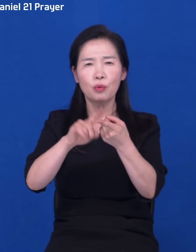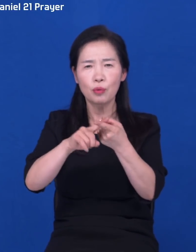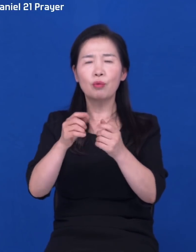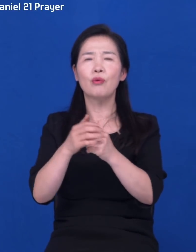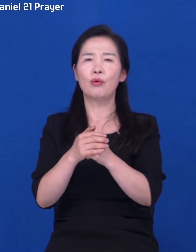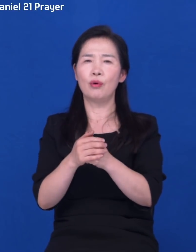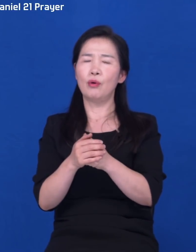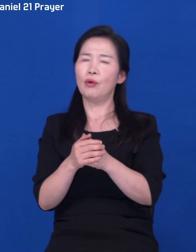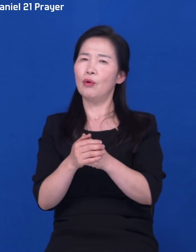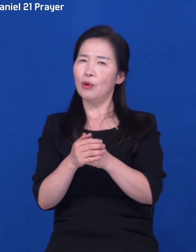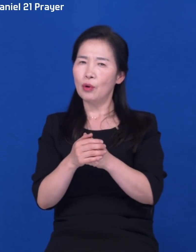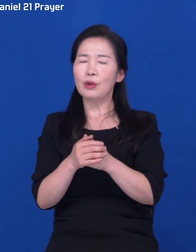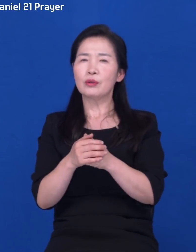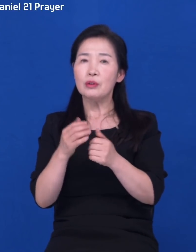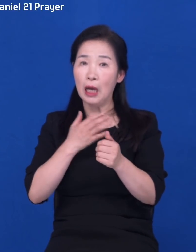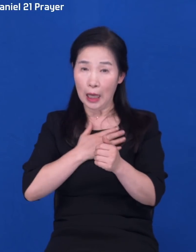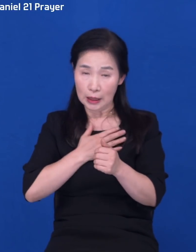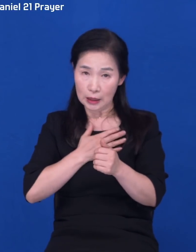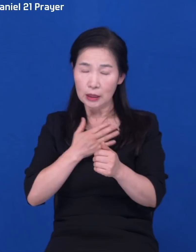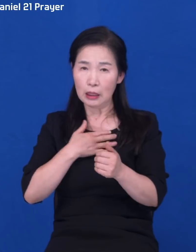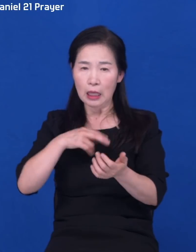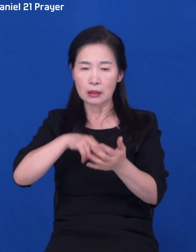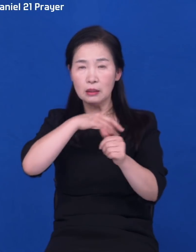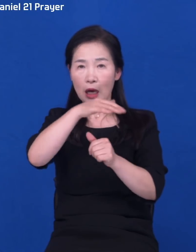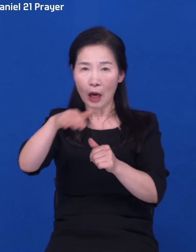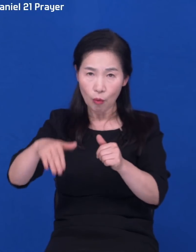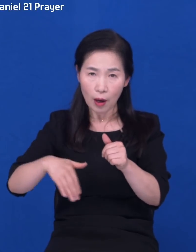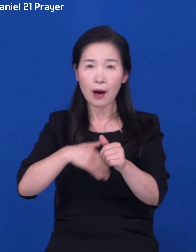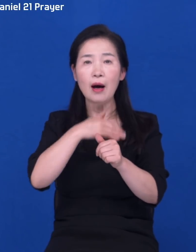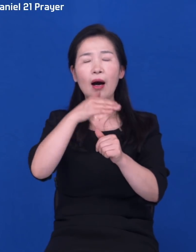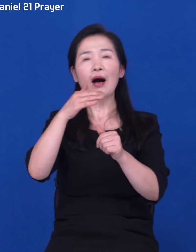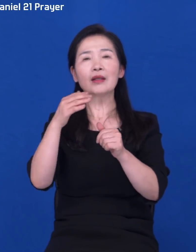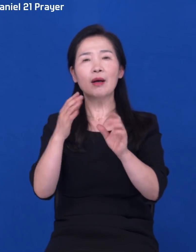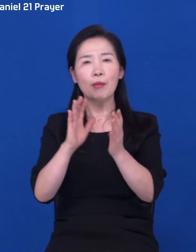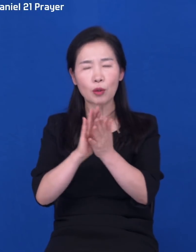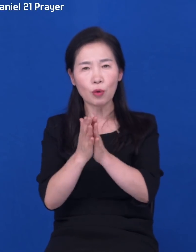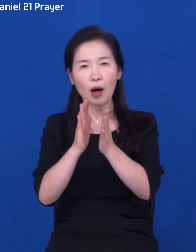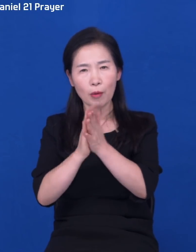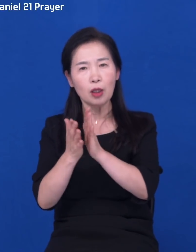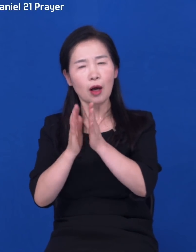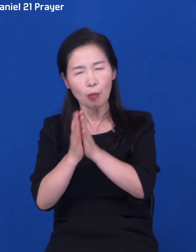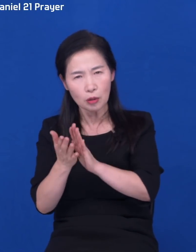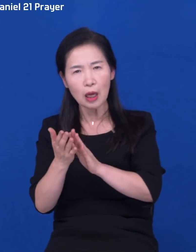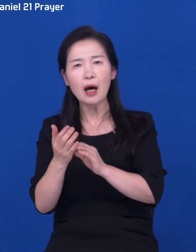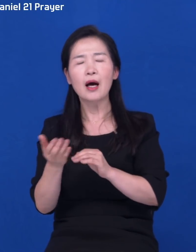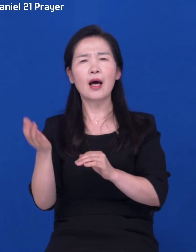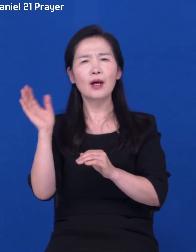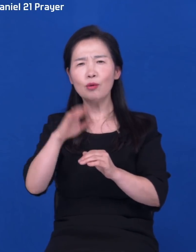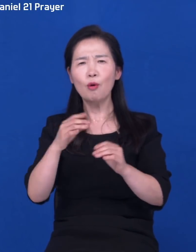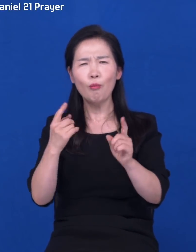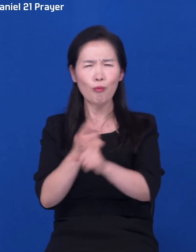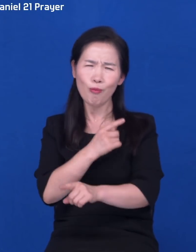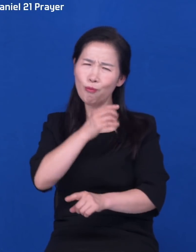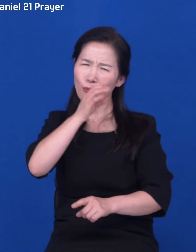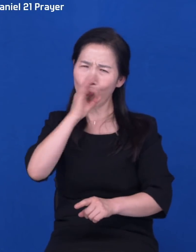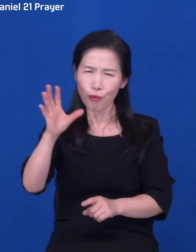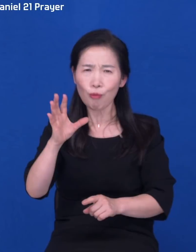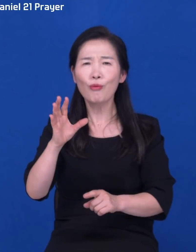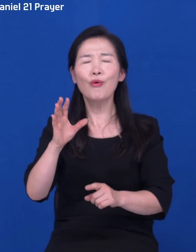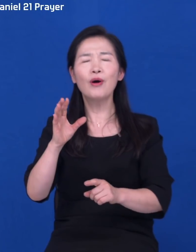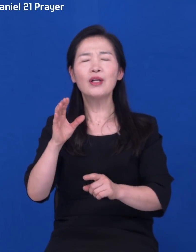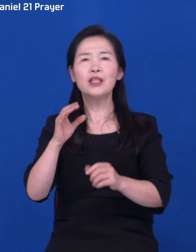부활했고 나는 내 상황이 자꾸 아무리 변하고 해도 안 변하는 사실, 역사 속에 딱 갇혀버린 이